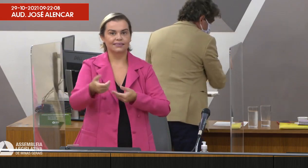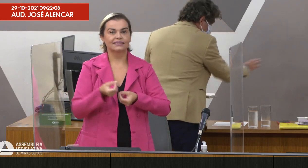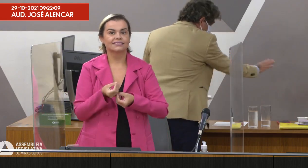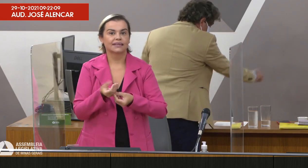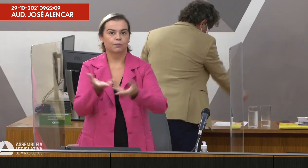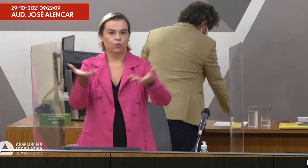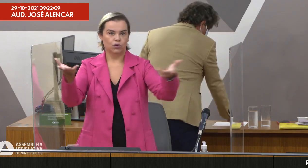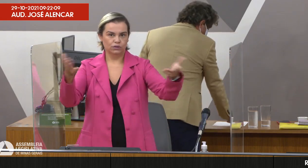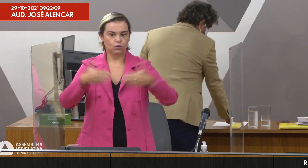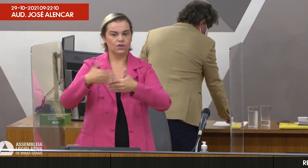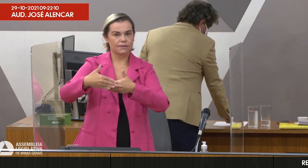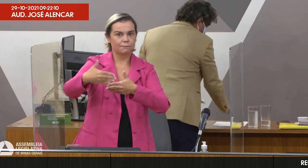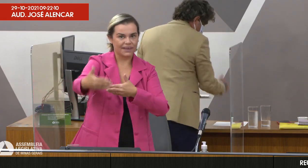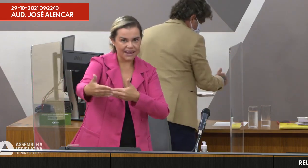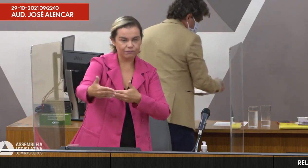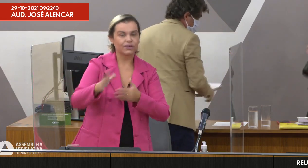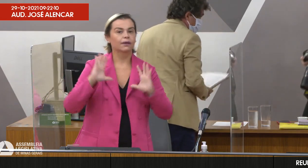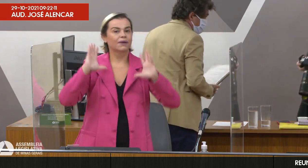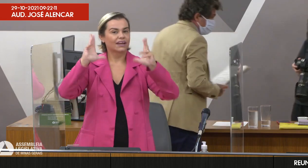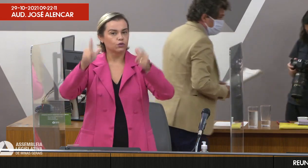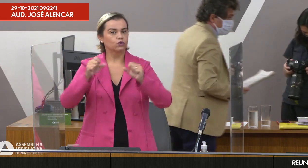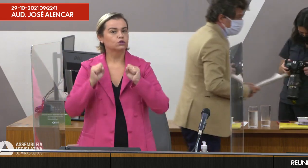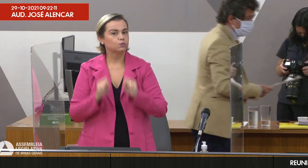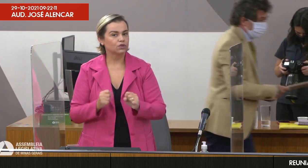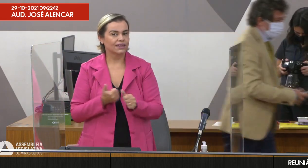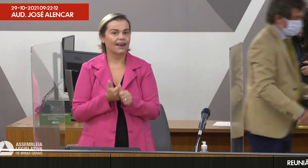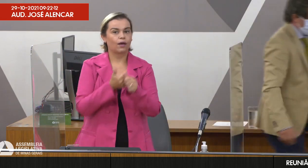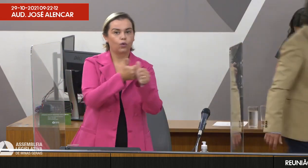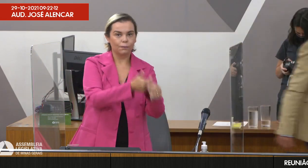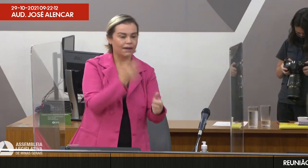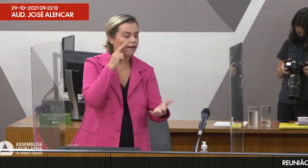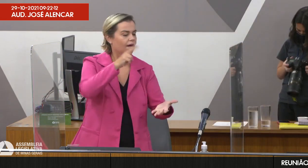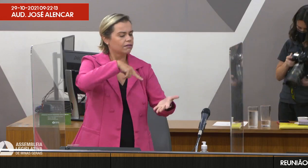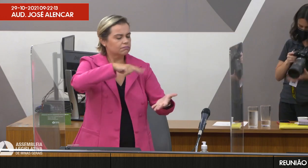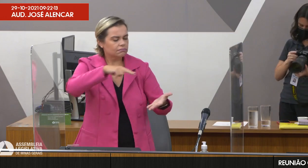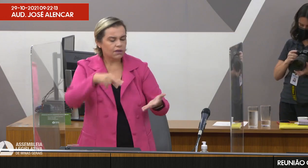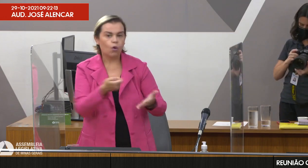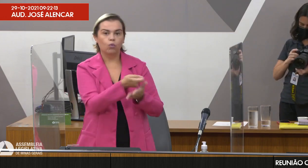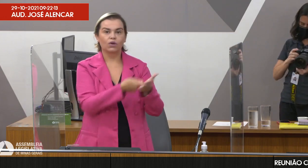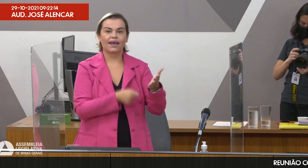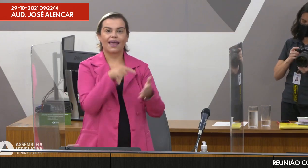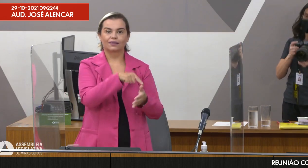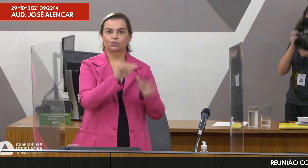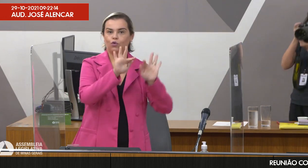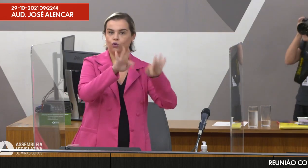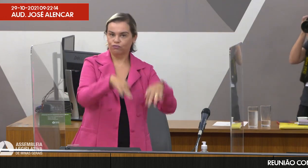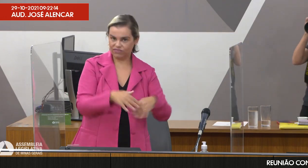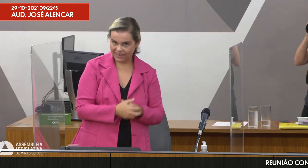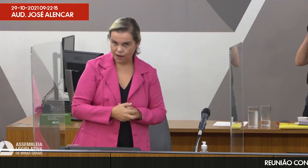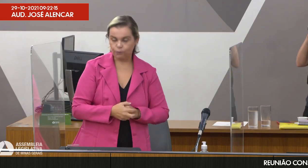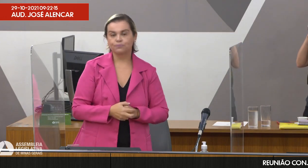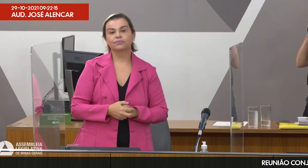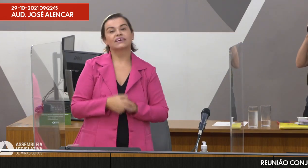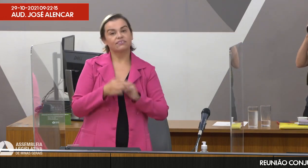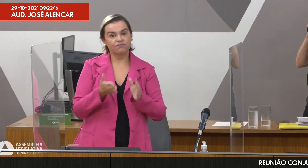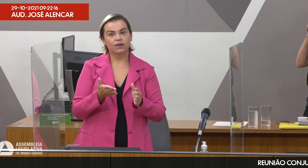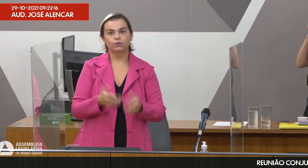Esse relatório já está finalizado e, em breve, será divulgado a todos para que tenham acesso a